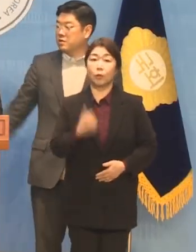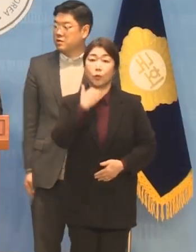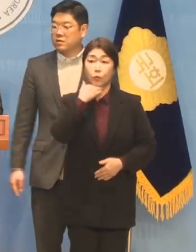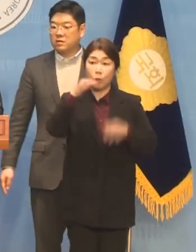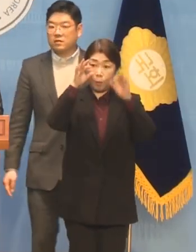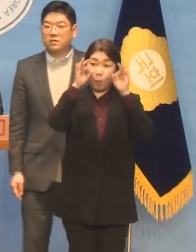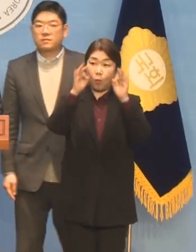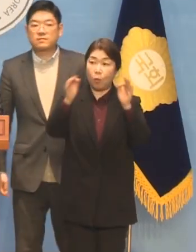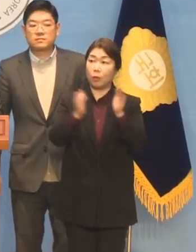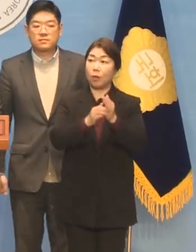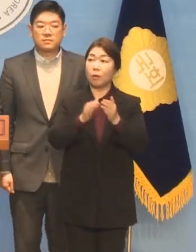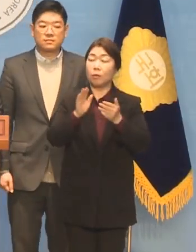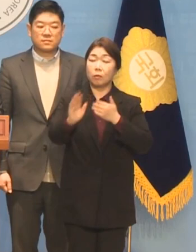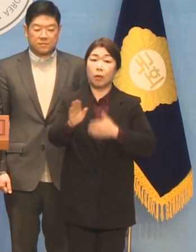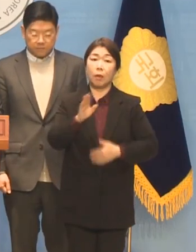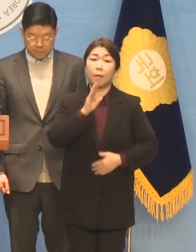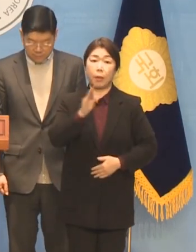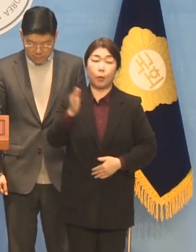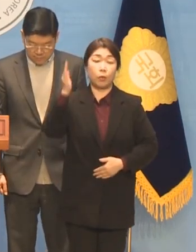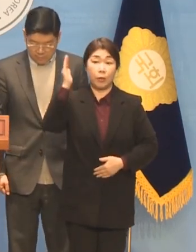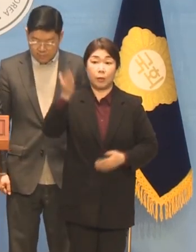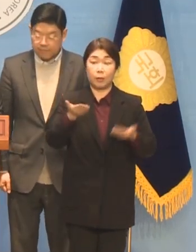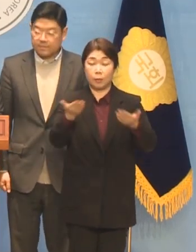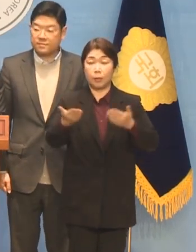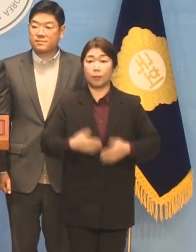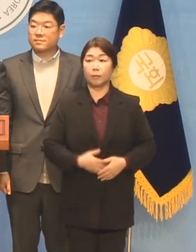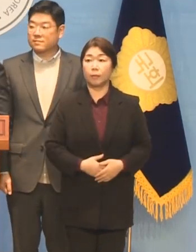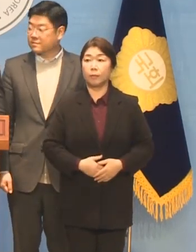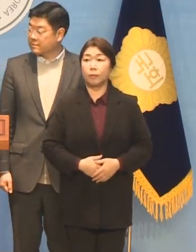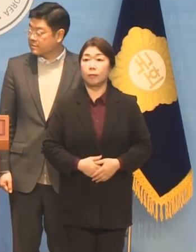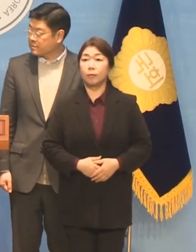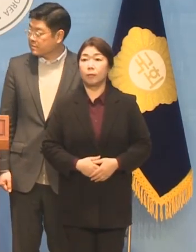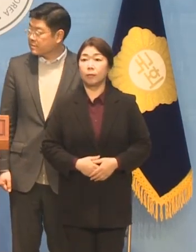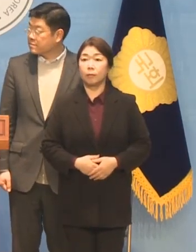시청하고 저희 바로 기자회견 진행하도록 하겠습니다.